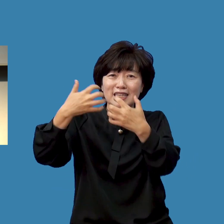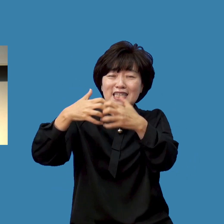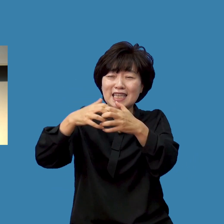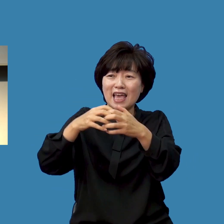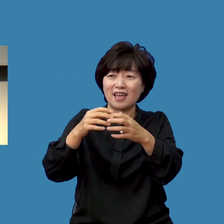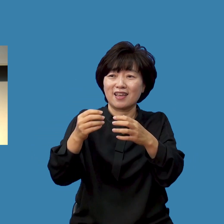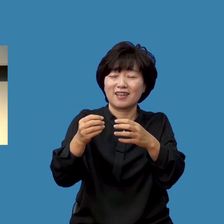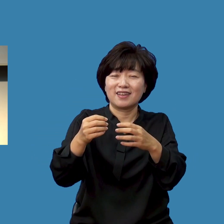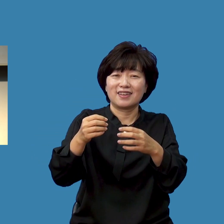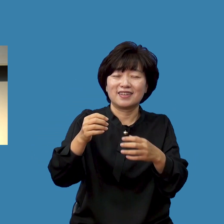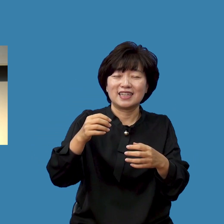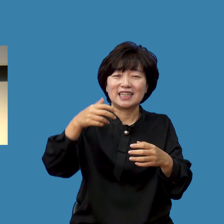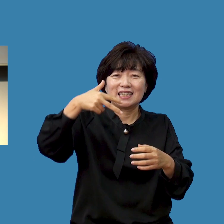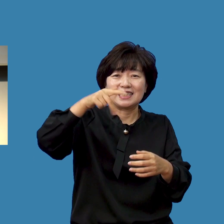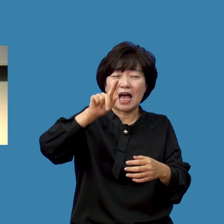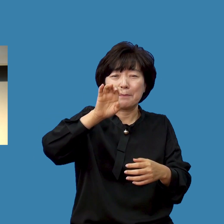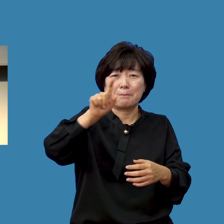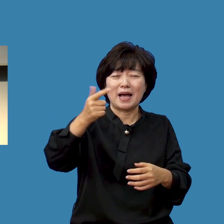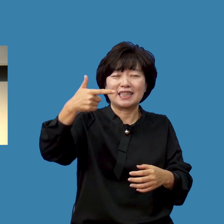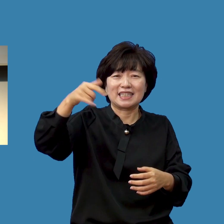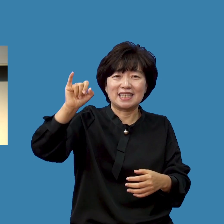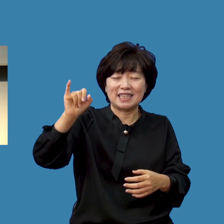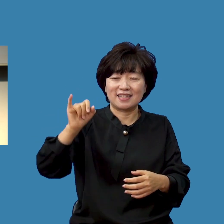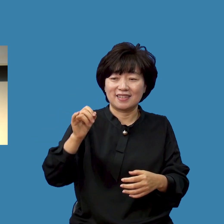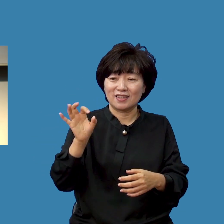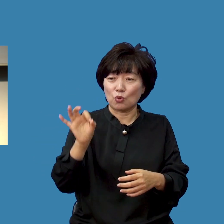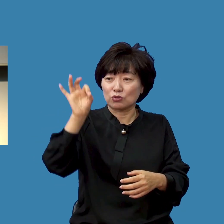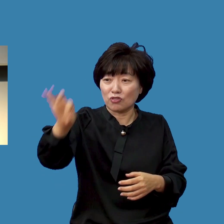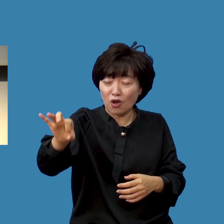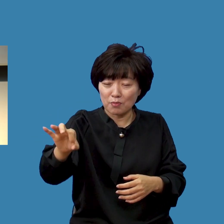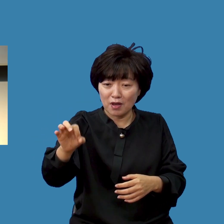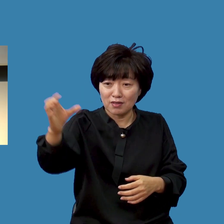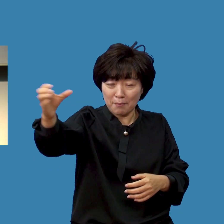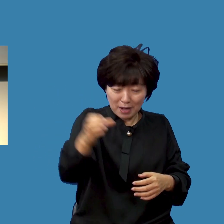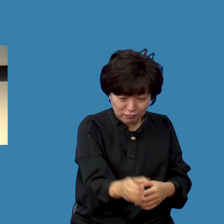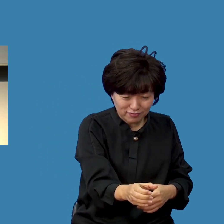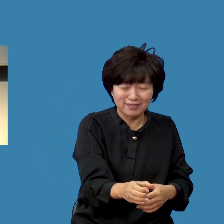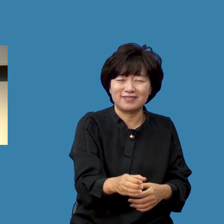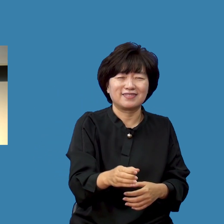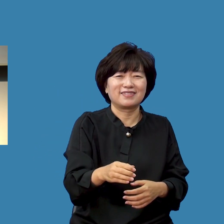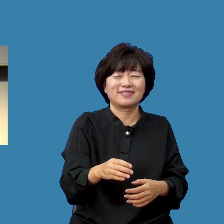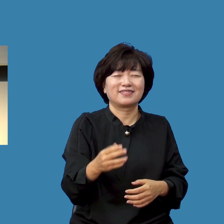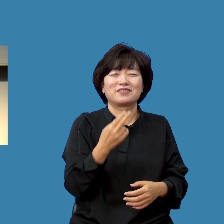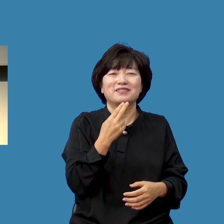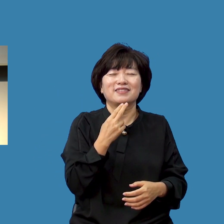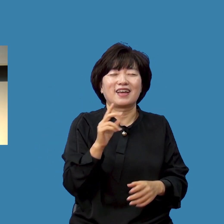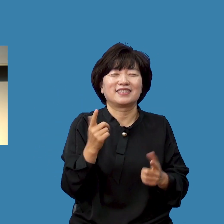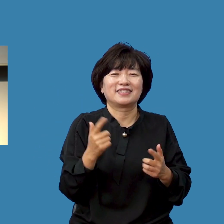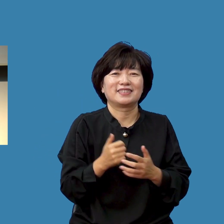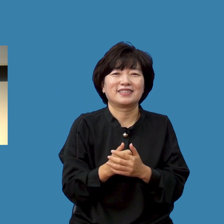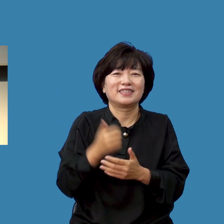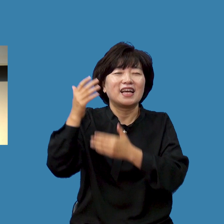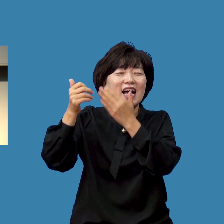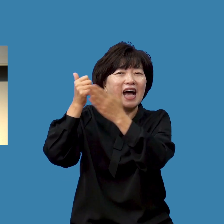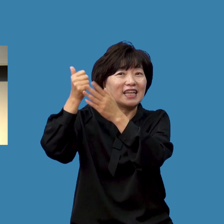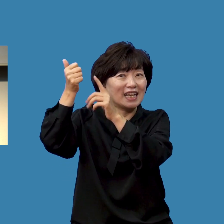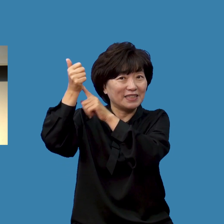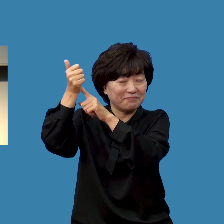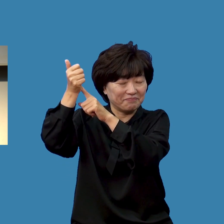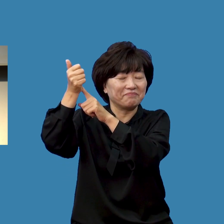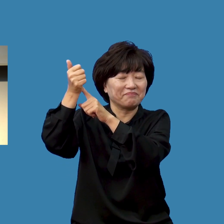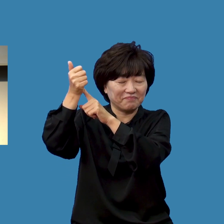바로 다음날 아니요, 그런 분이 아니세요. 그래서 하나님 앞에서 심고 거두는 것들을 여러분들이